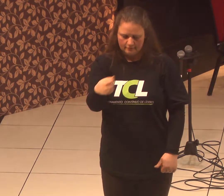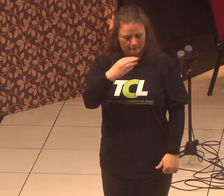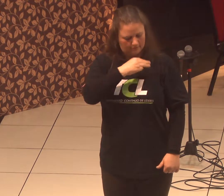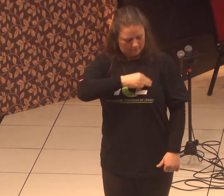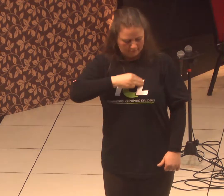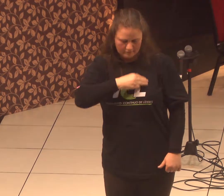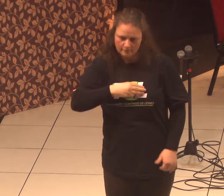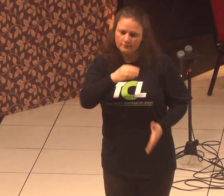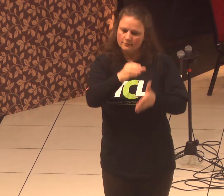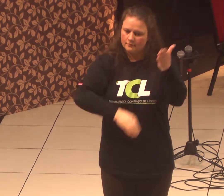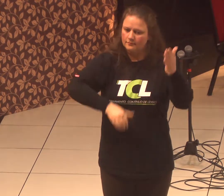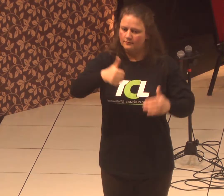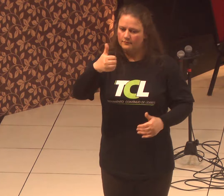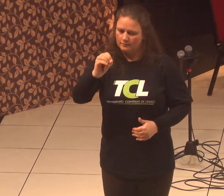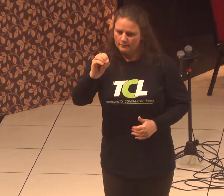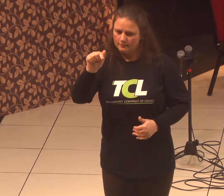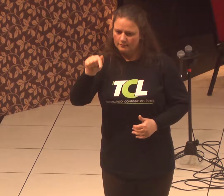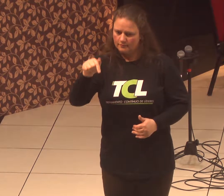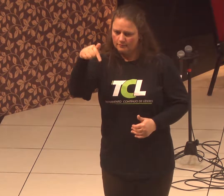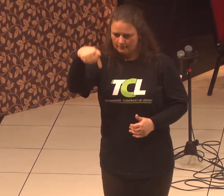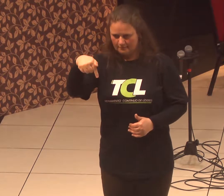Mateus 10, 7 diz assim: